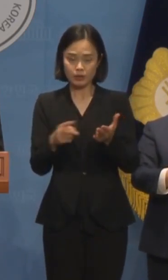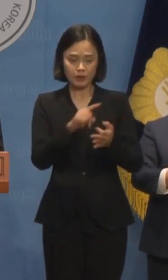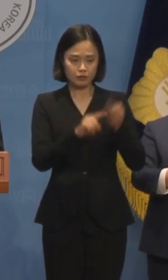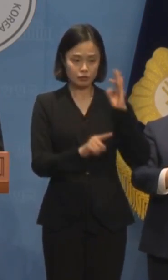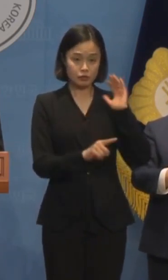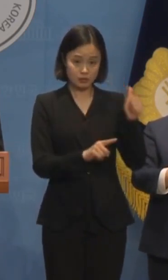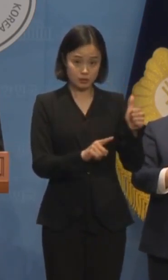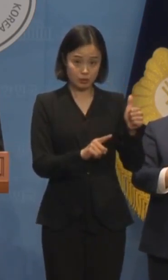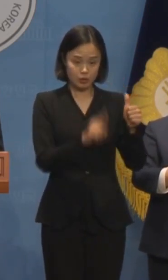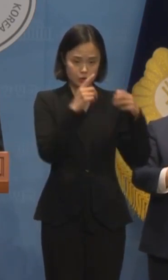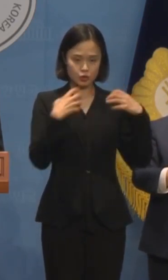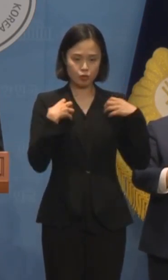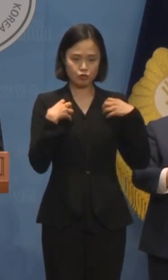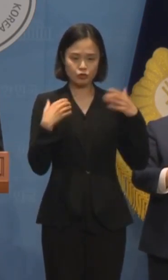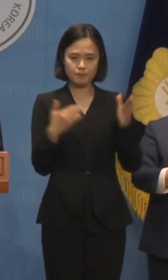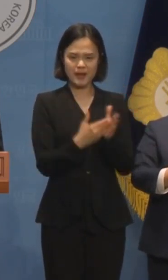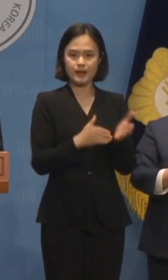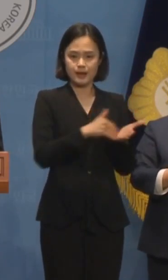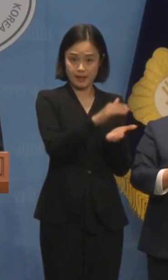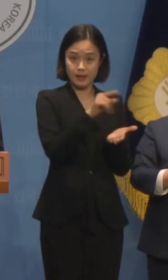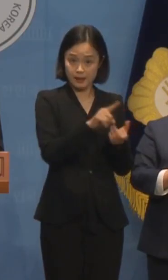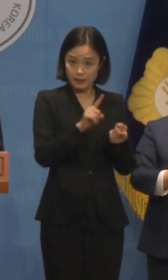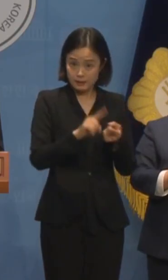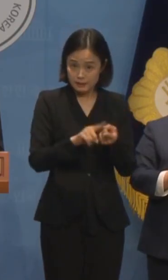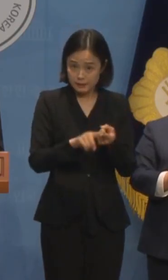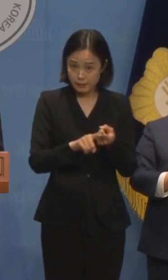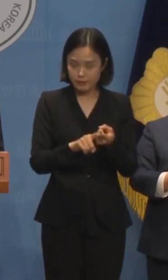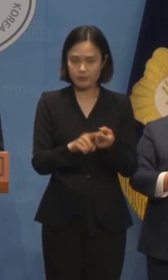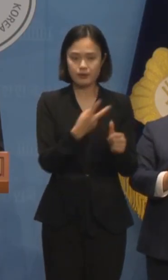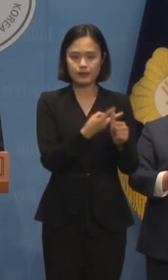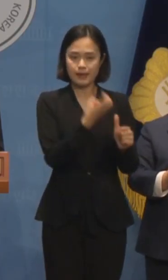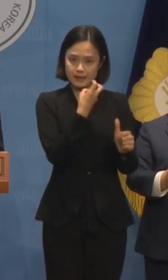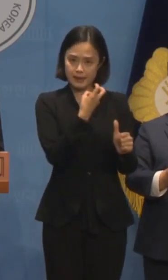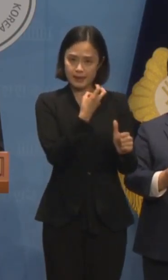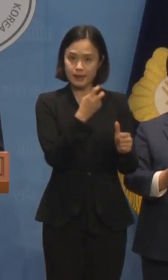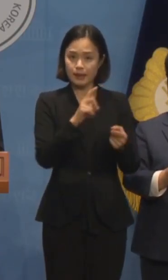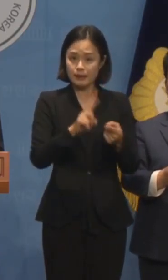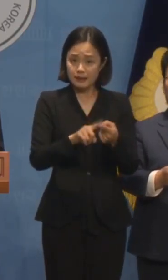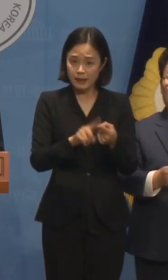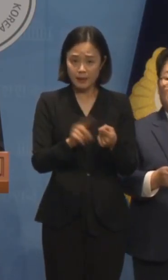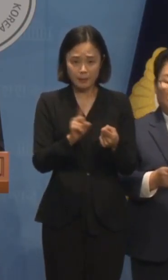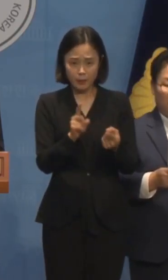있습니다. 첫째, 탄핵 사유에 대한 지루한 법리 논쟁 자체가